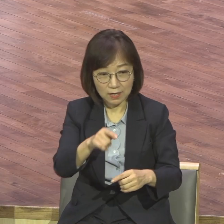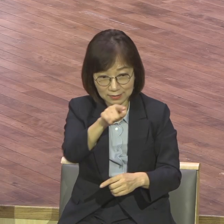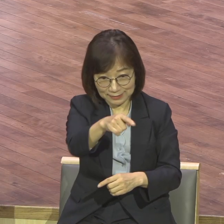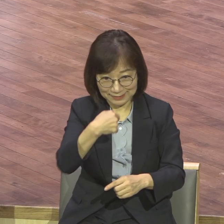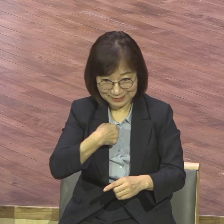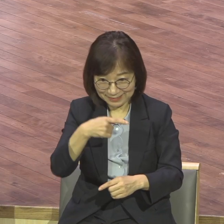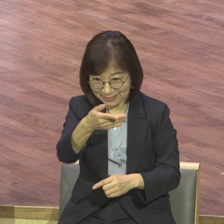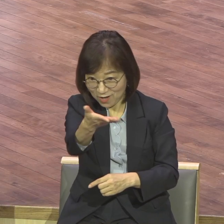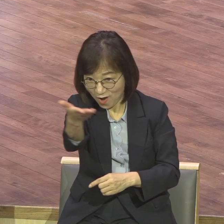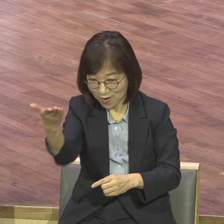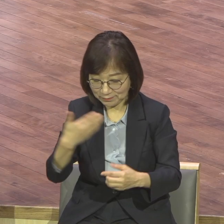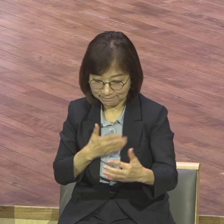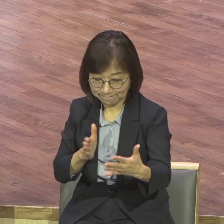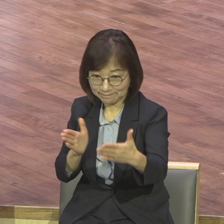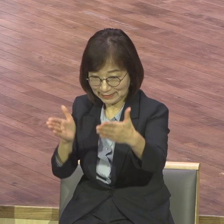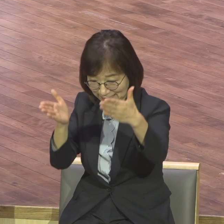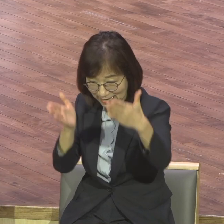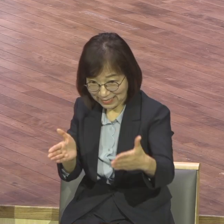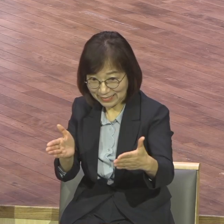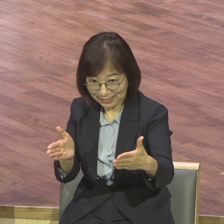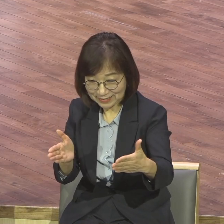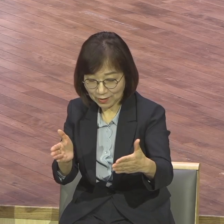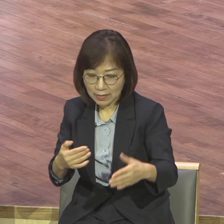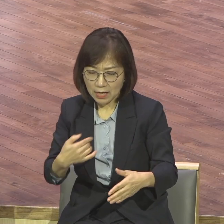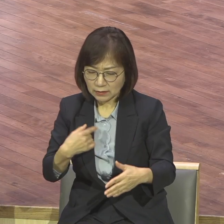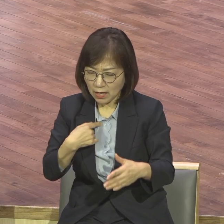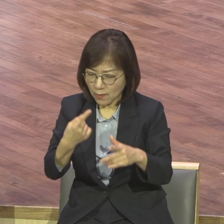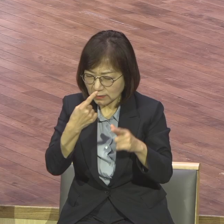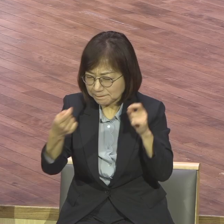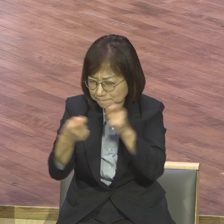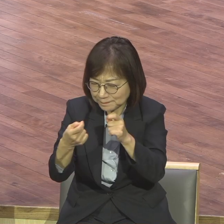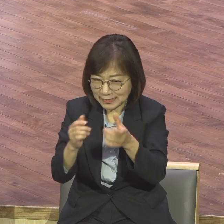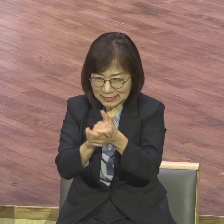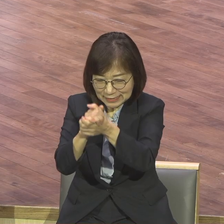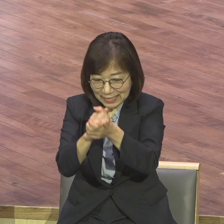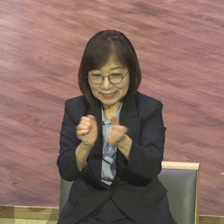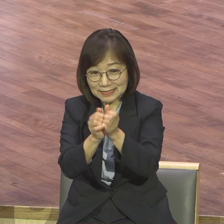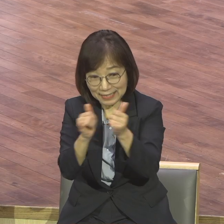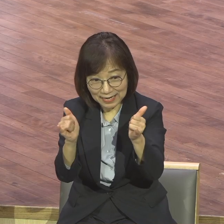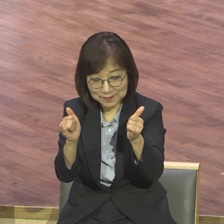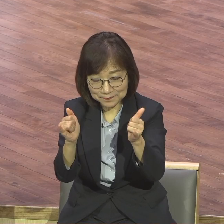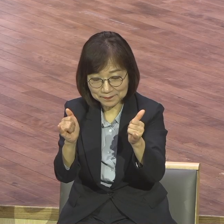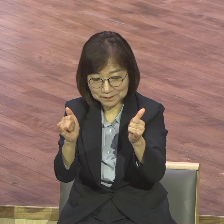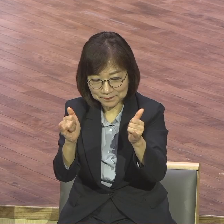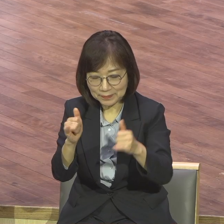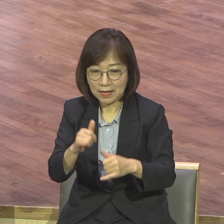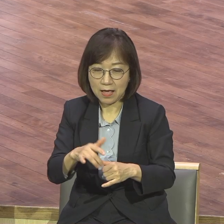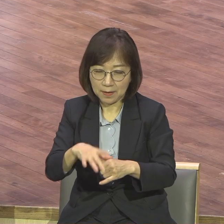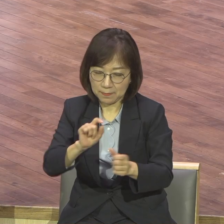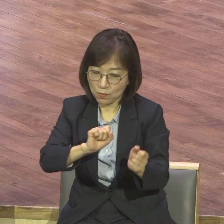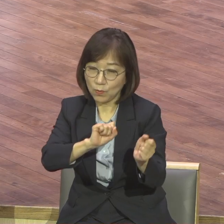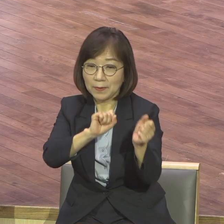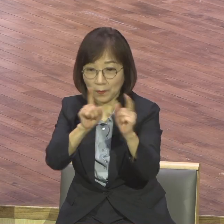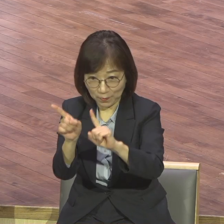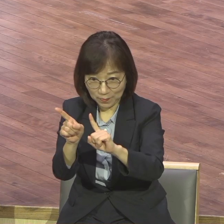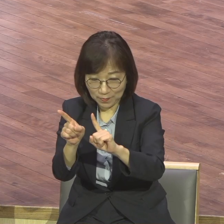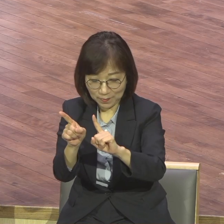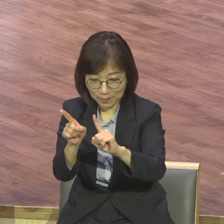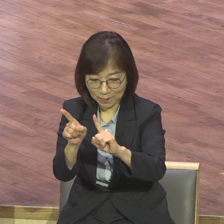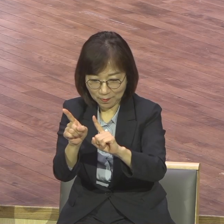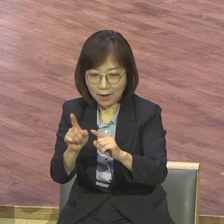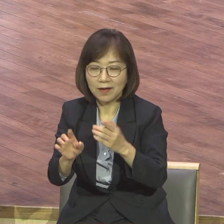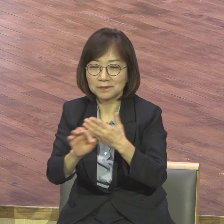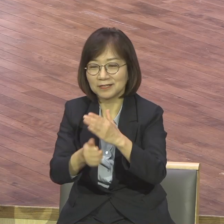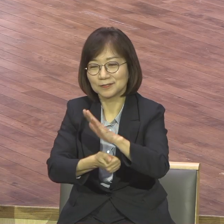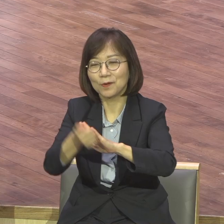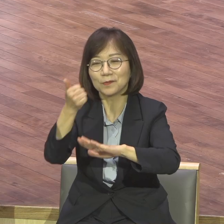관계에서 평가를 해요. 나와 가장 가까운 사람과의 관계가 먼저 회복이 될 때